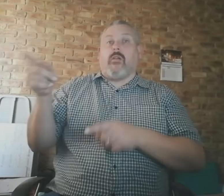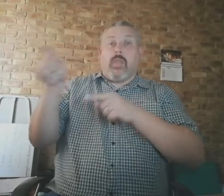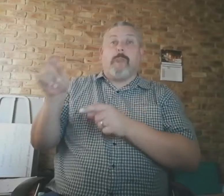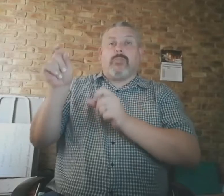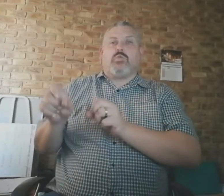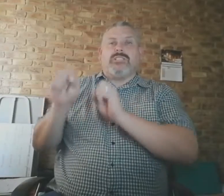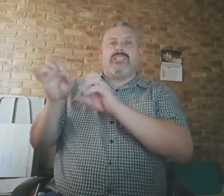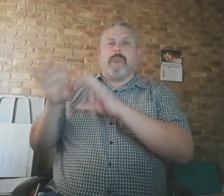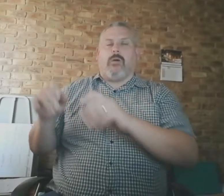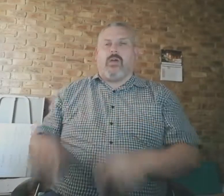verloor,